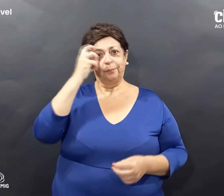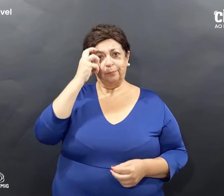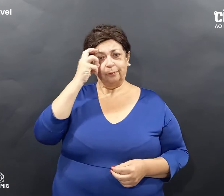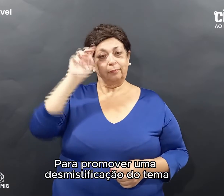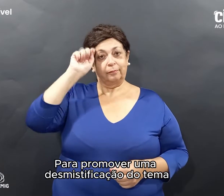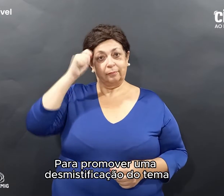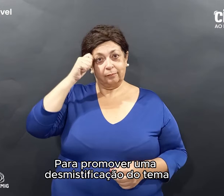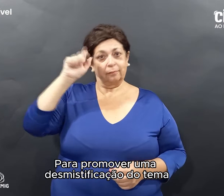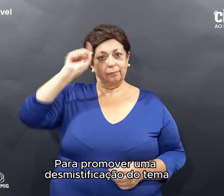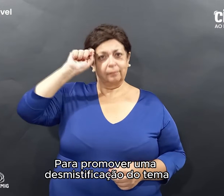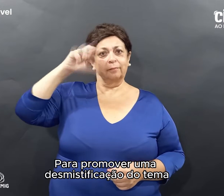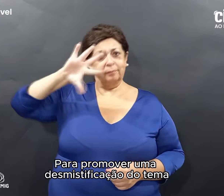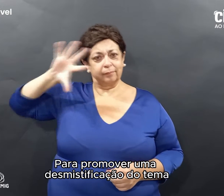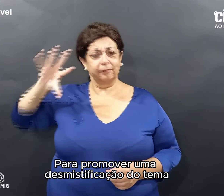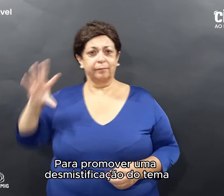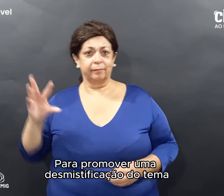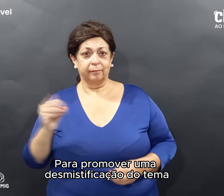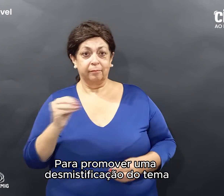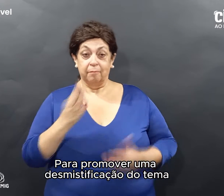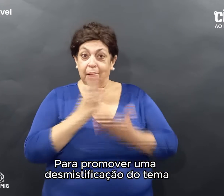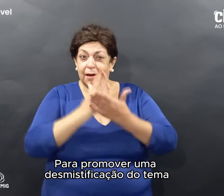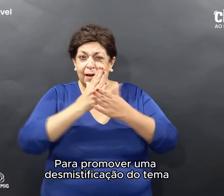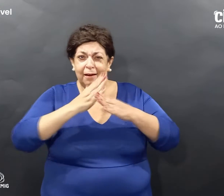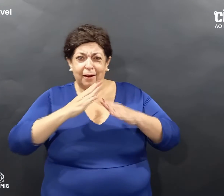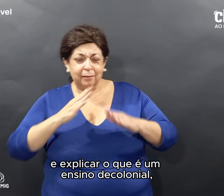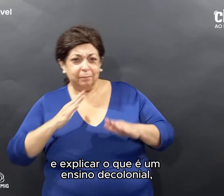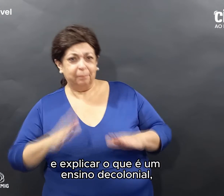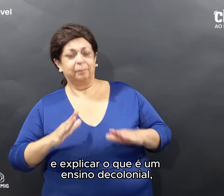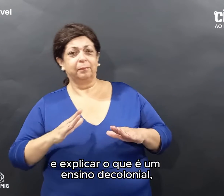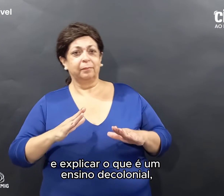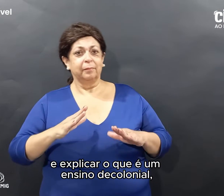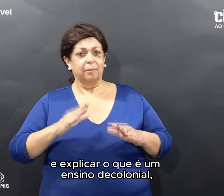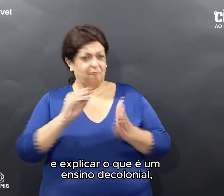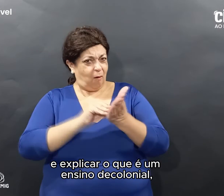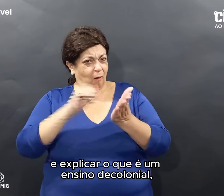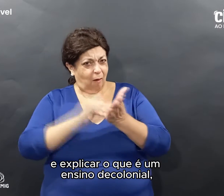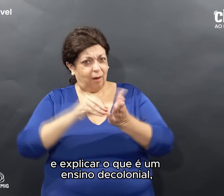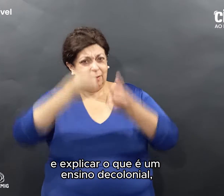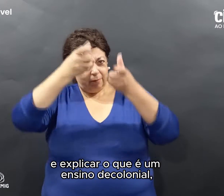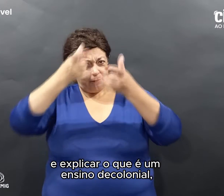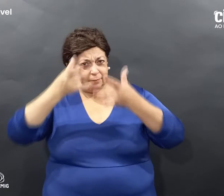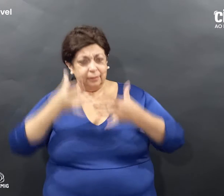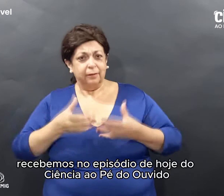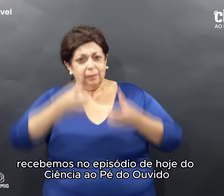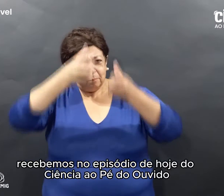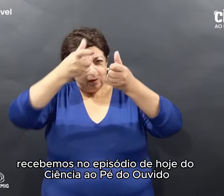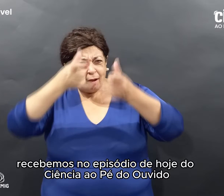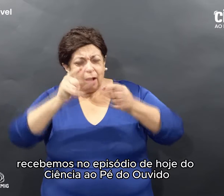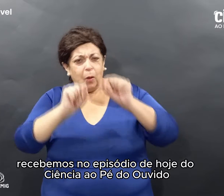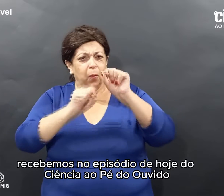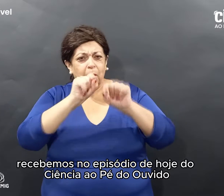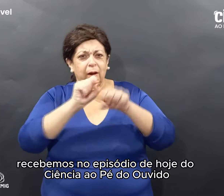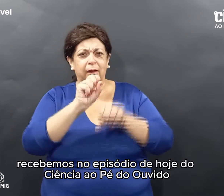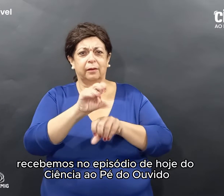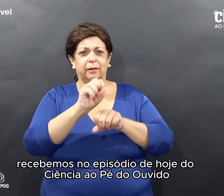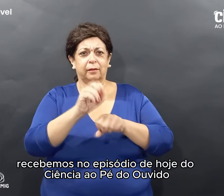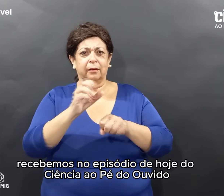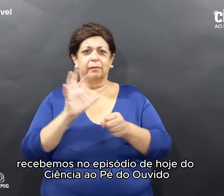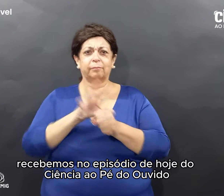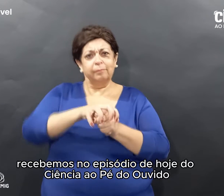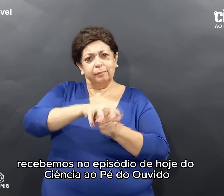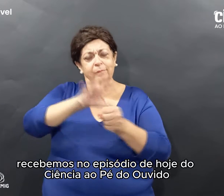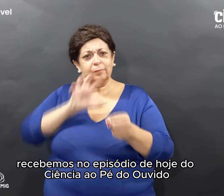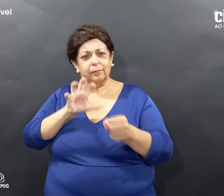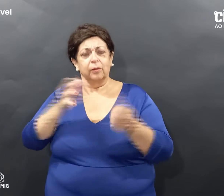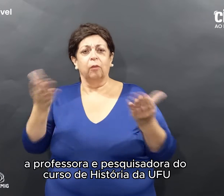africana. Para promover uma desmistificação do tema e explicar o que é o ensino decolonial, recebemos no episódio de hoje do